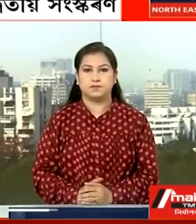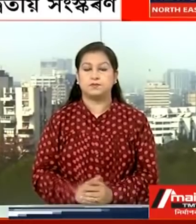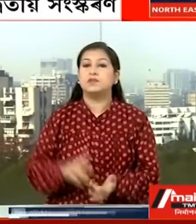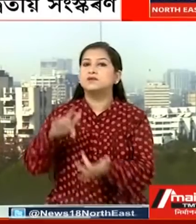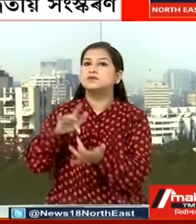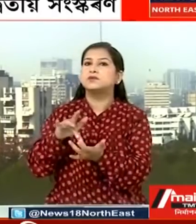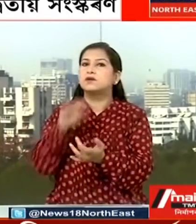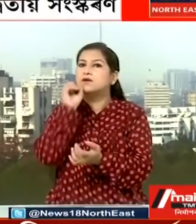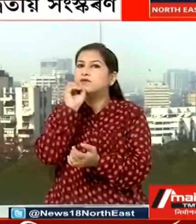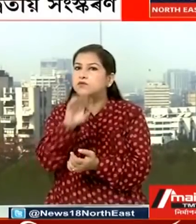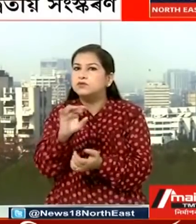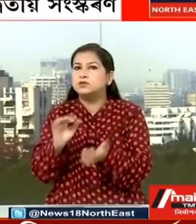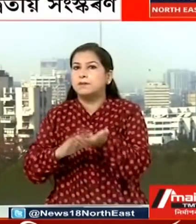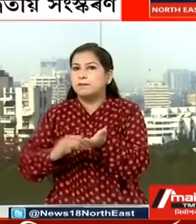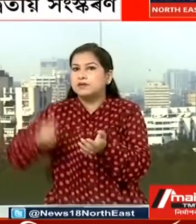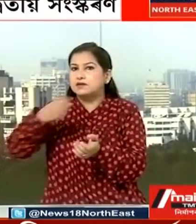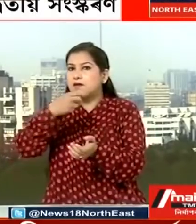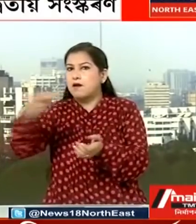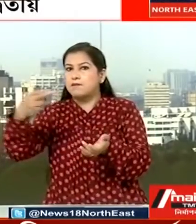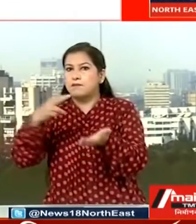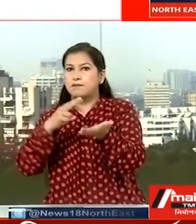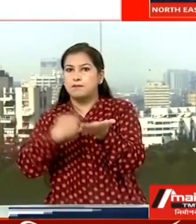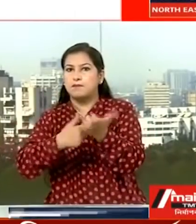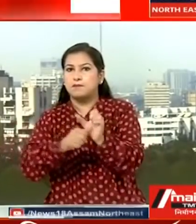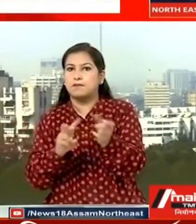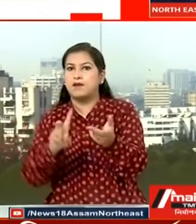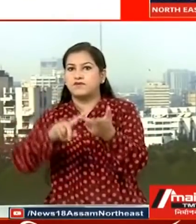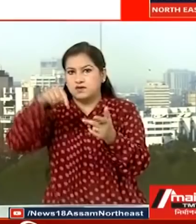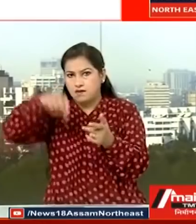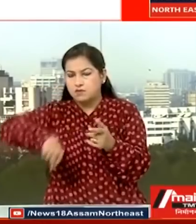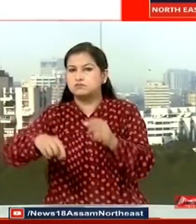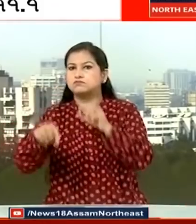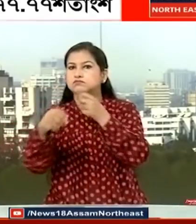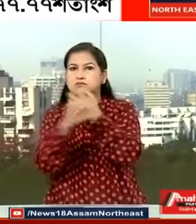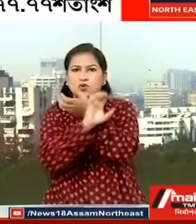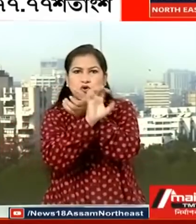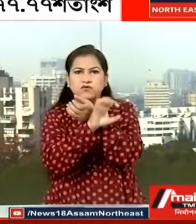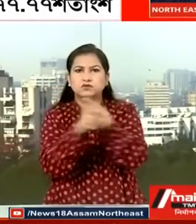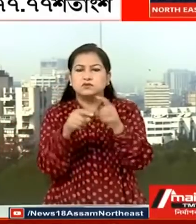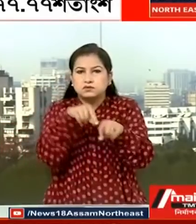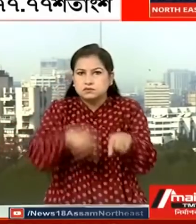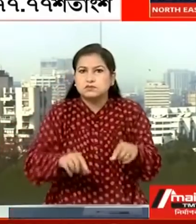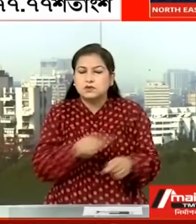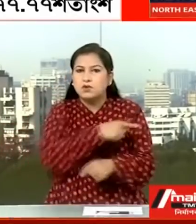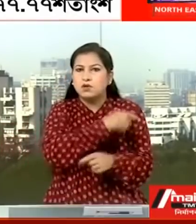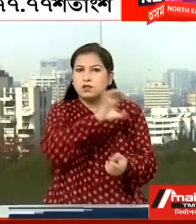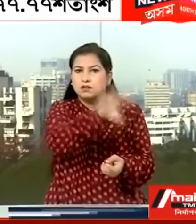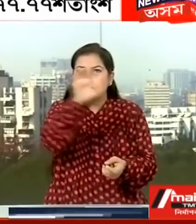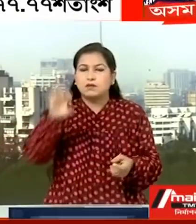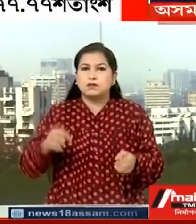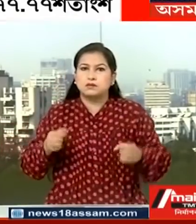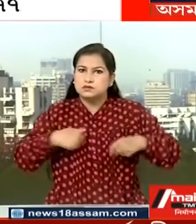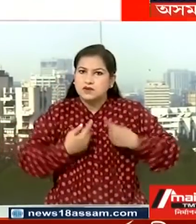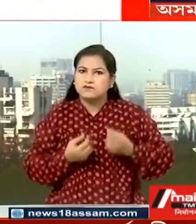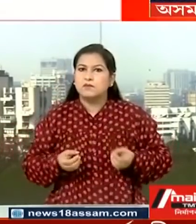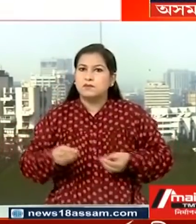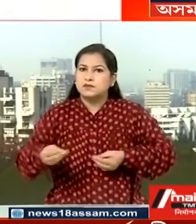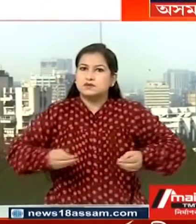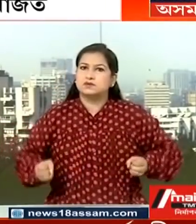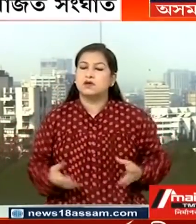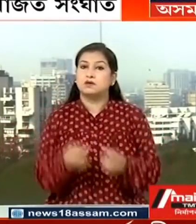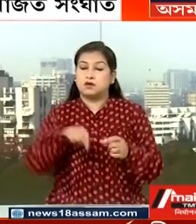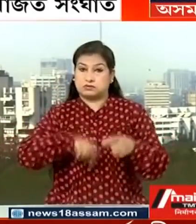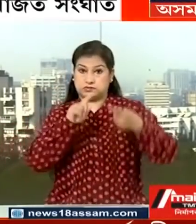केंद्रीय सूचना तकनीक मंत्री रविशंकर प्रसाद आज वीडियो कॉन्फ्रेंस के जरिए राज्यों के स्टार्टअप इकोसिस्टम की रैंकिंग का